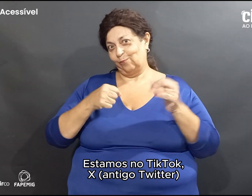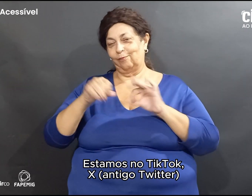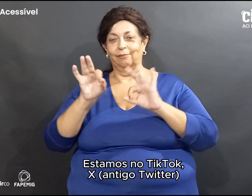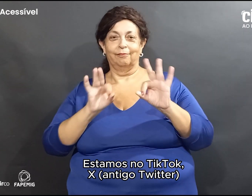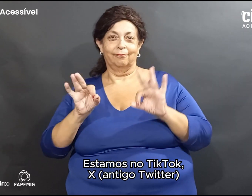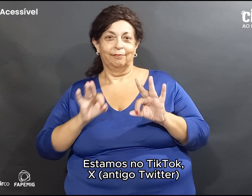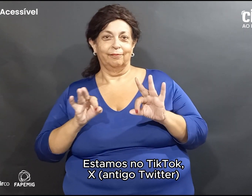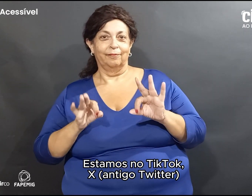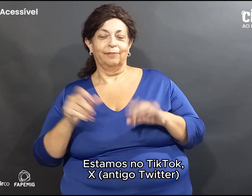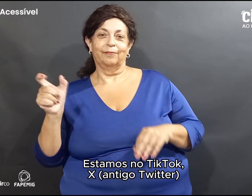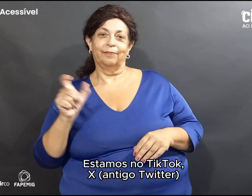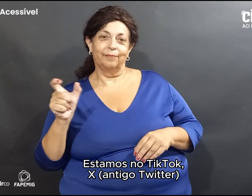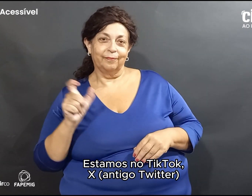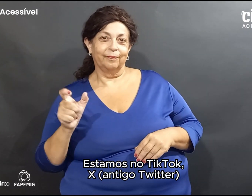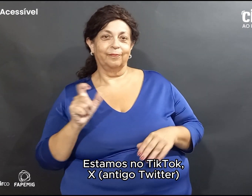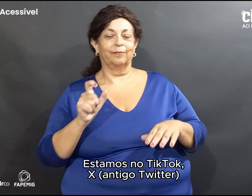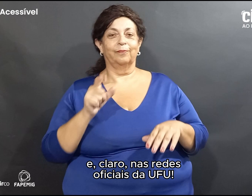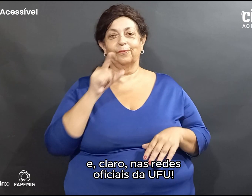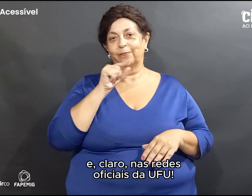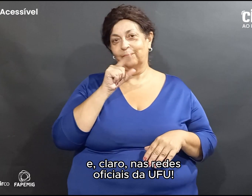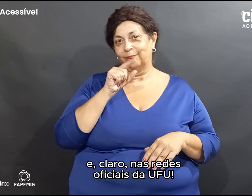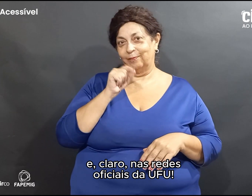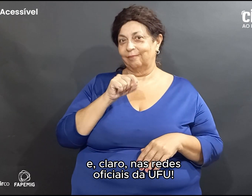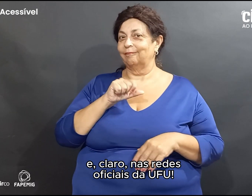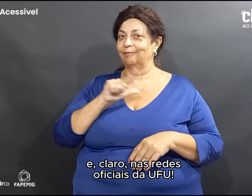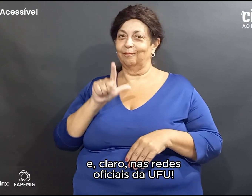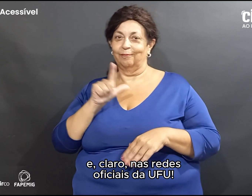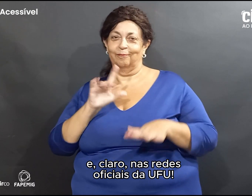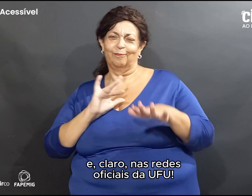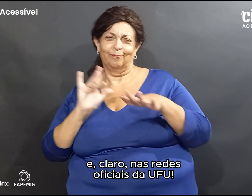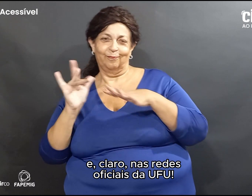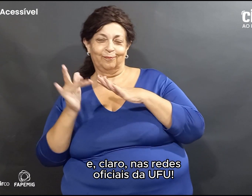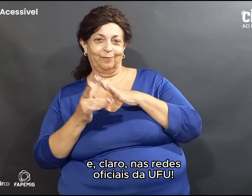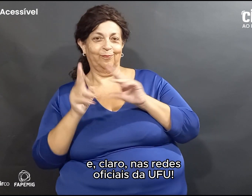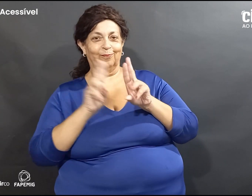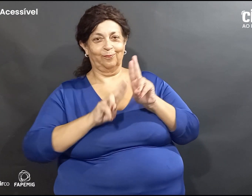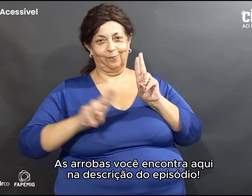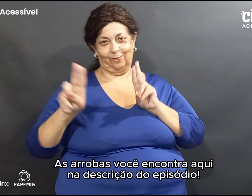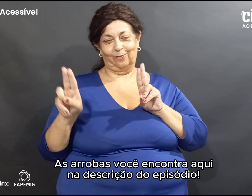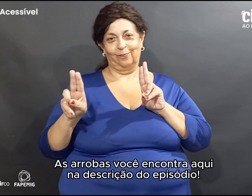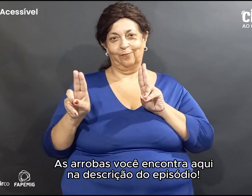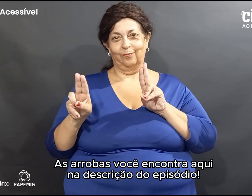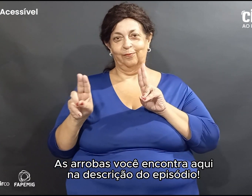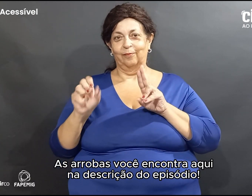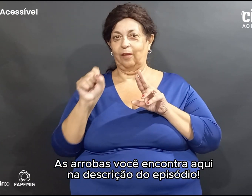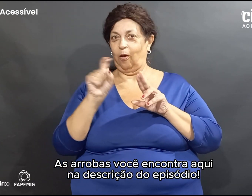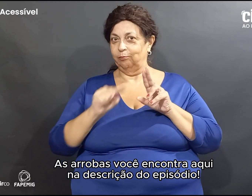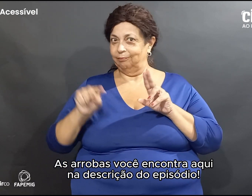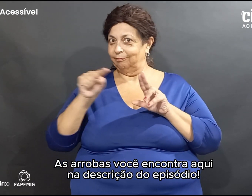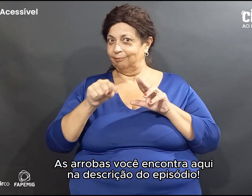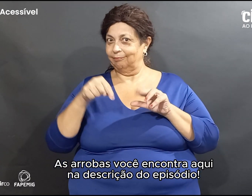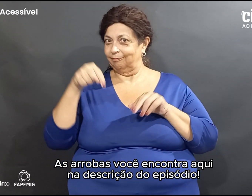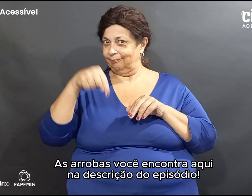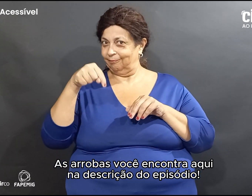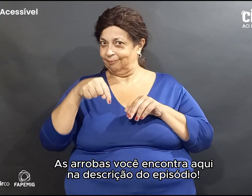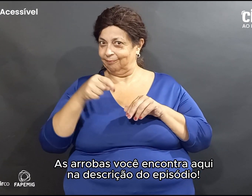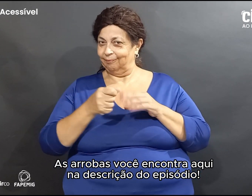no TikTok, Twitter e, claro, nas redes oficiais da UFO. As arrobas você encontra aqui na descrição do